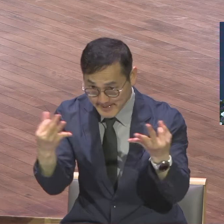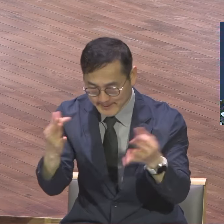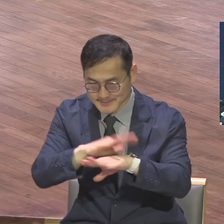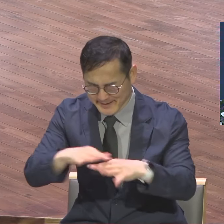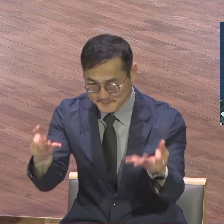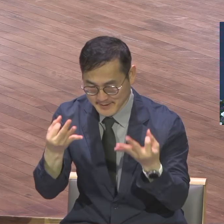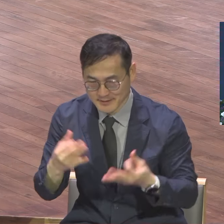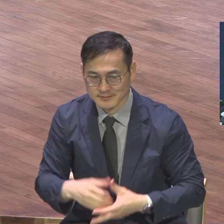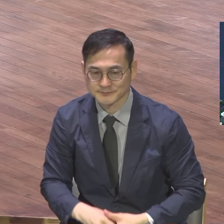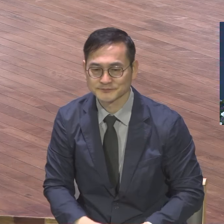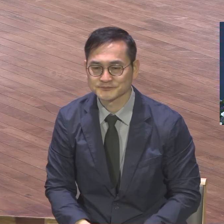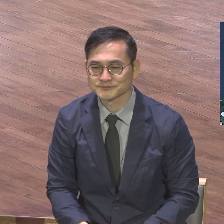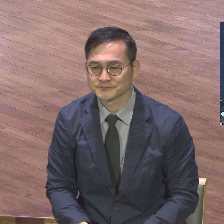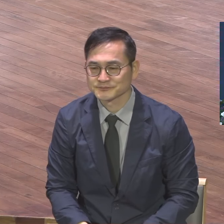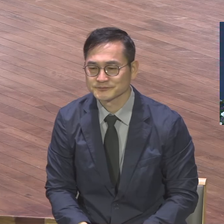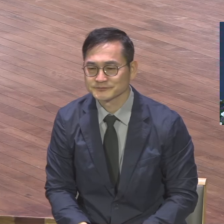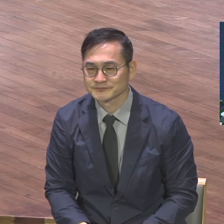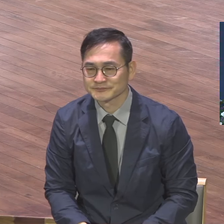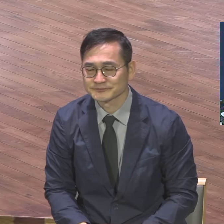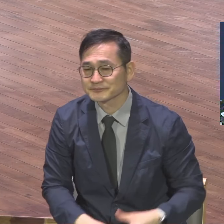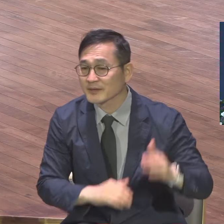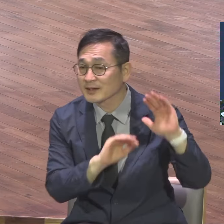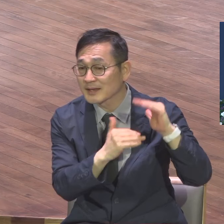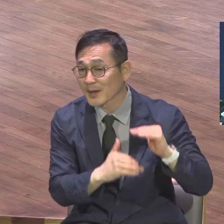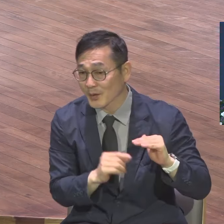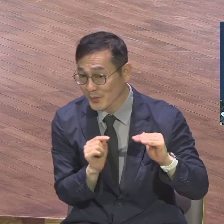오늘 본문은